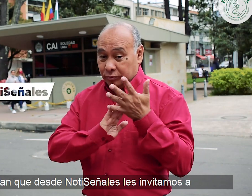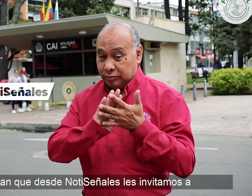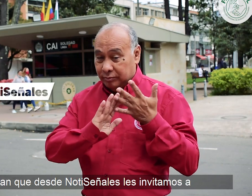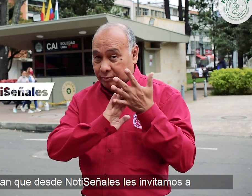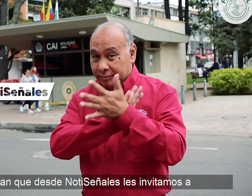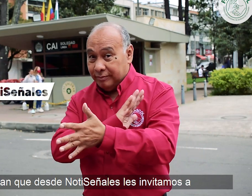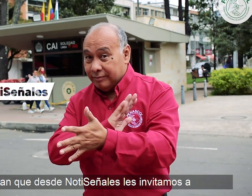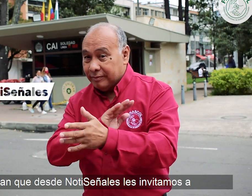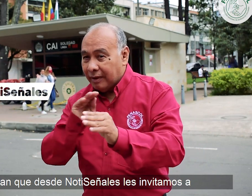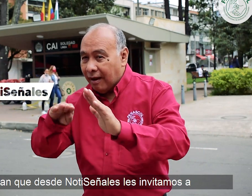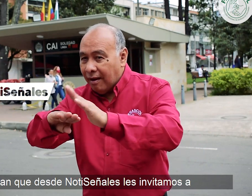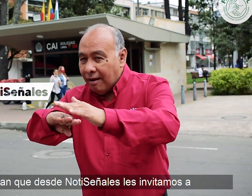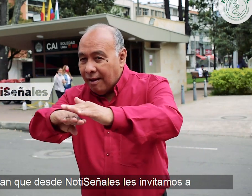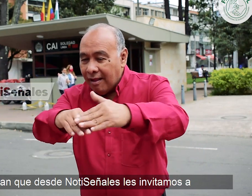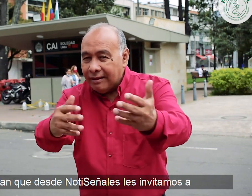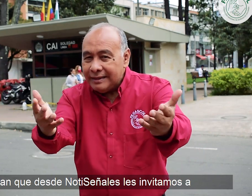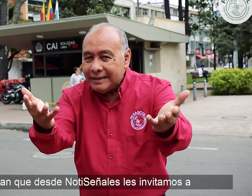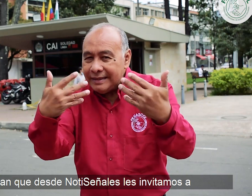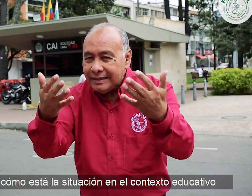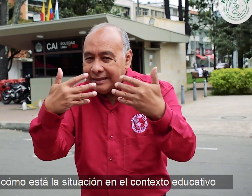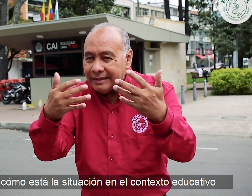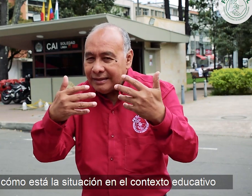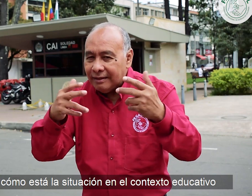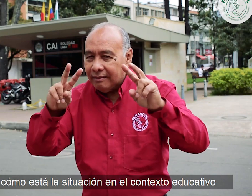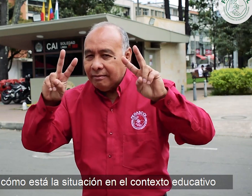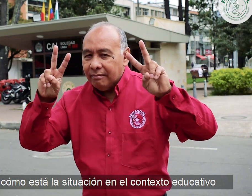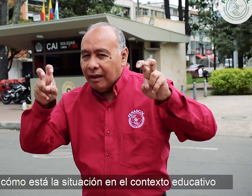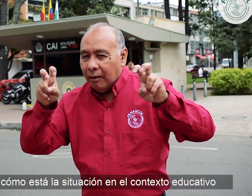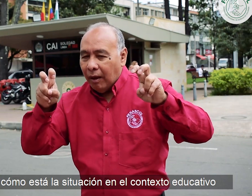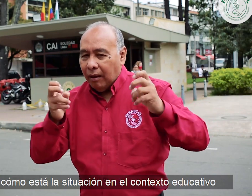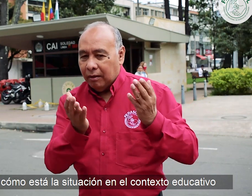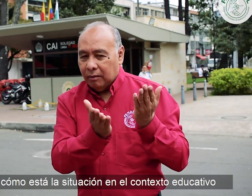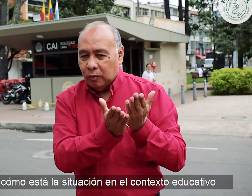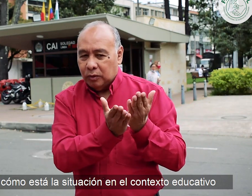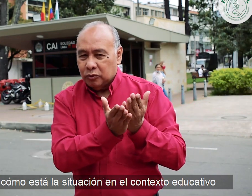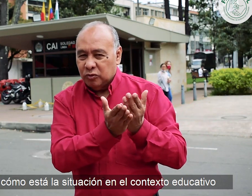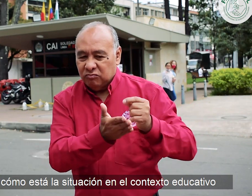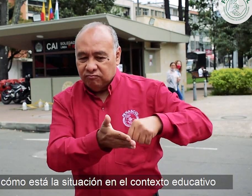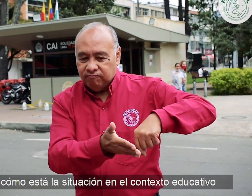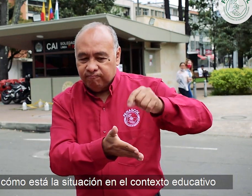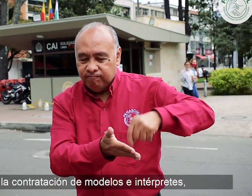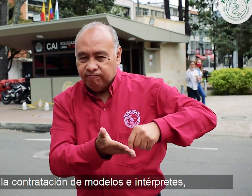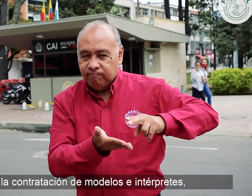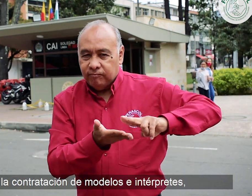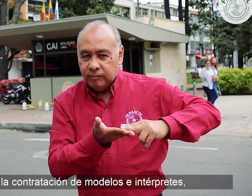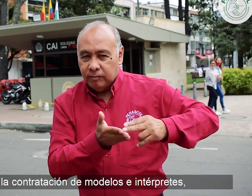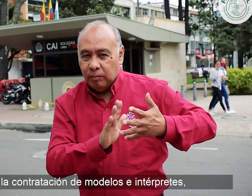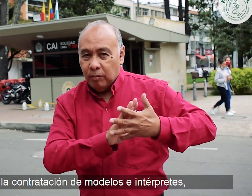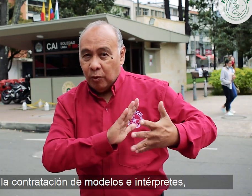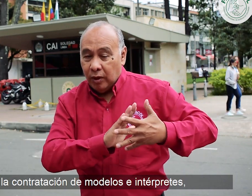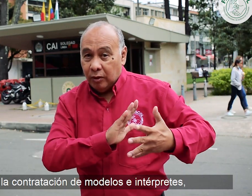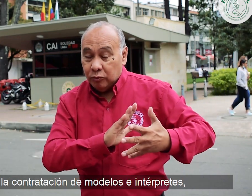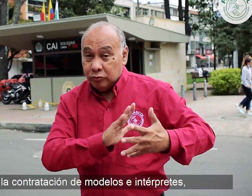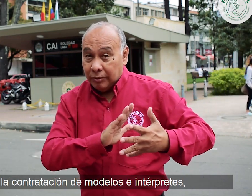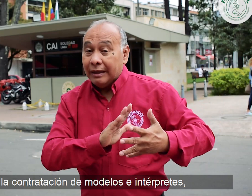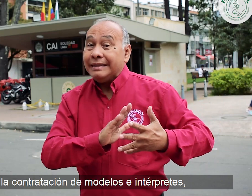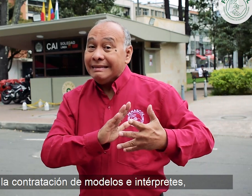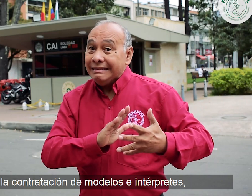desde NotiSeñales les invitamos a compartirnos cómo está la situación en el contexto educativo frente a la contratación de modelos e